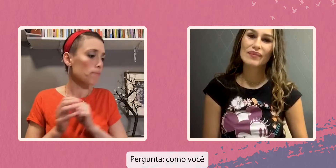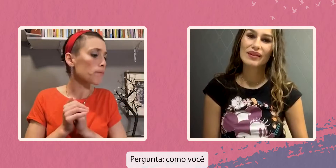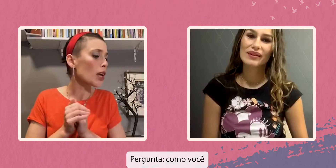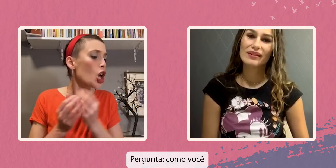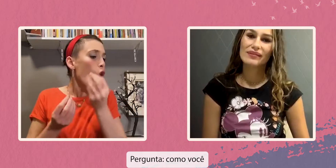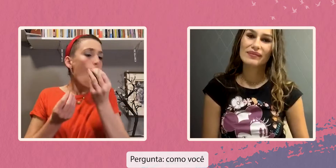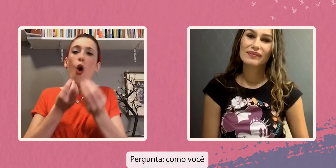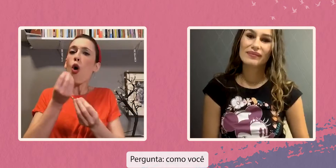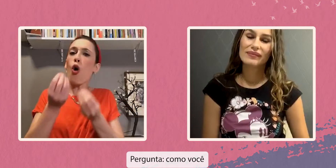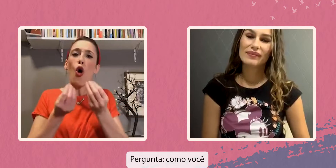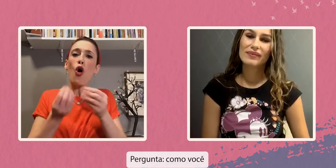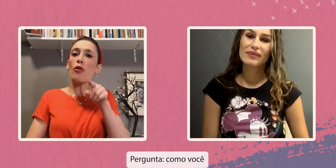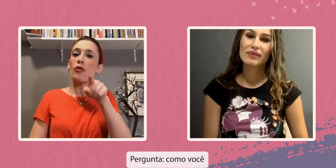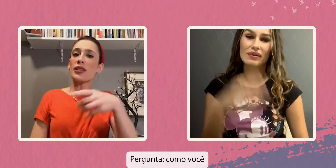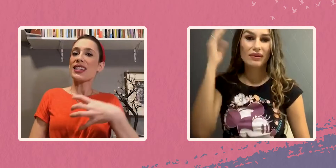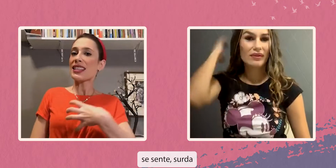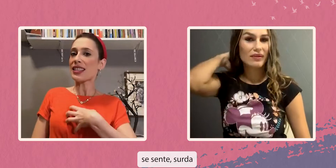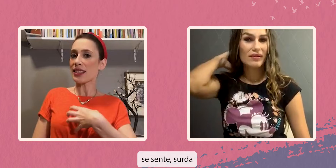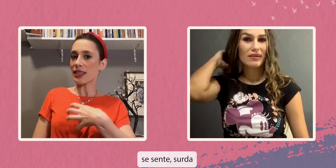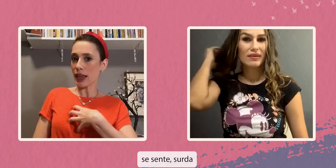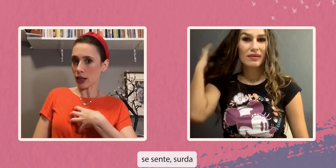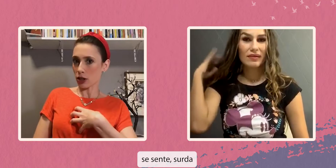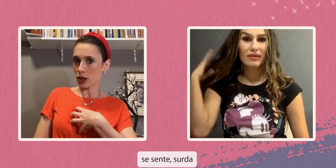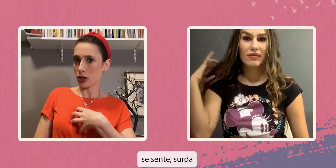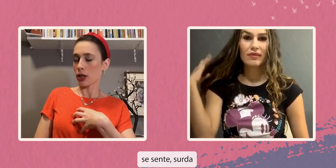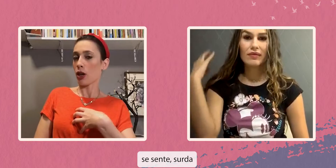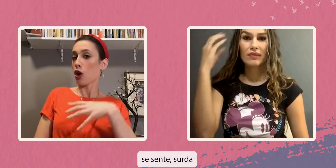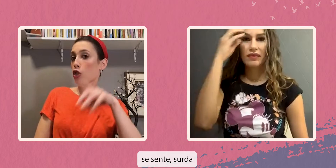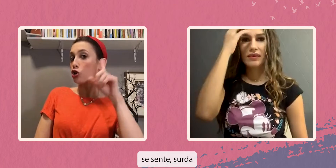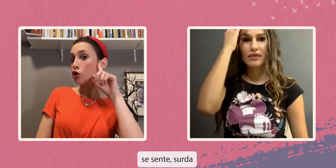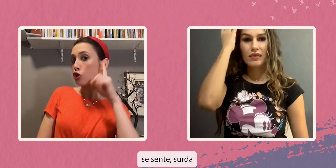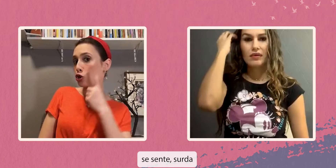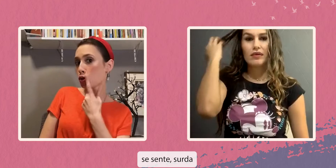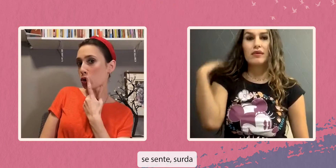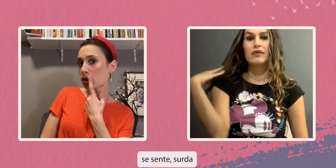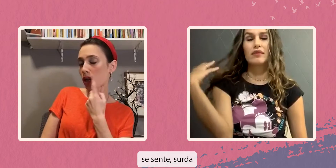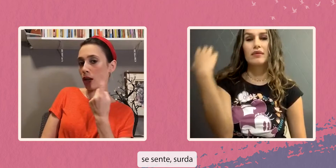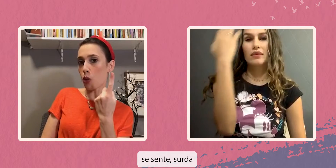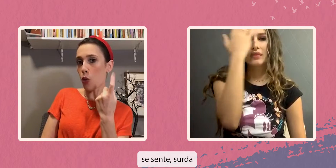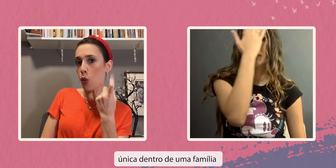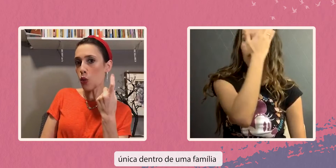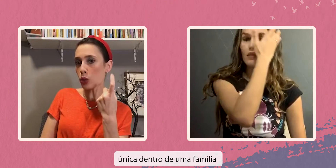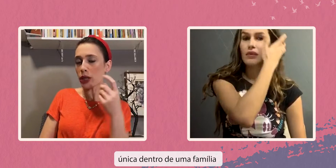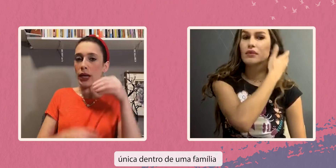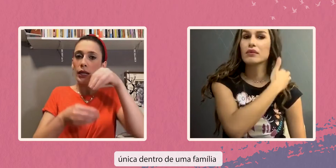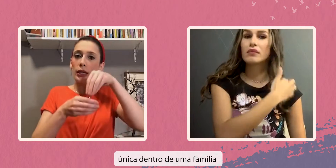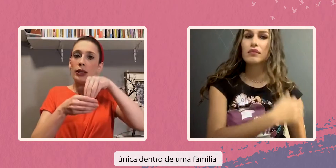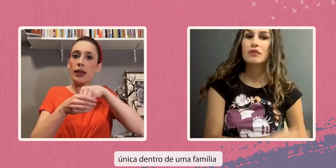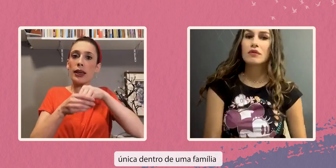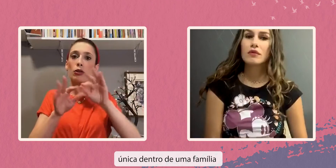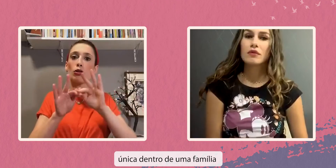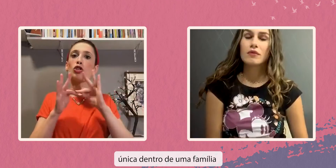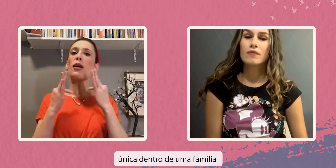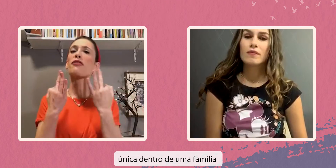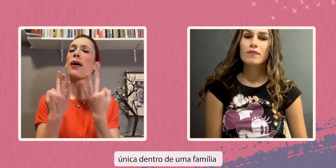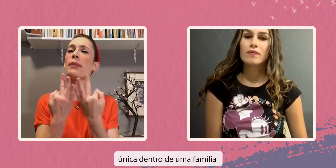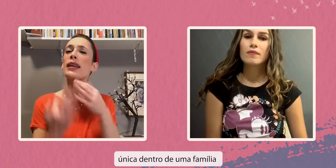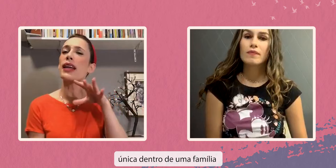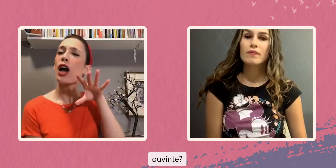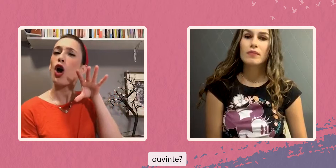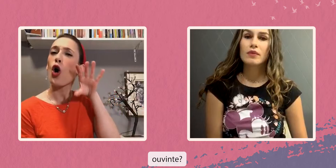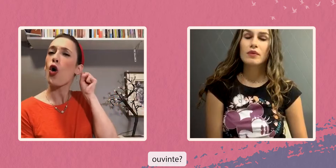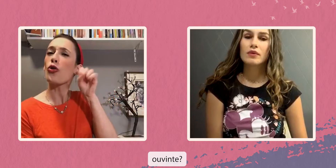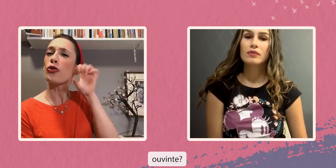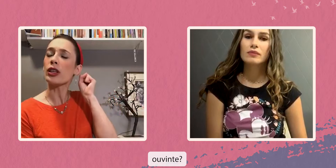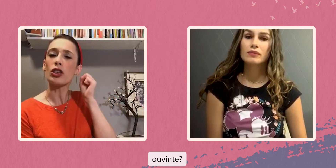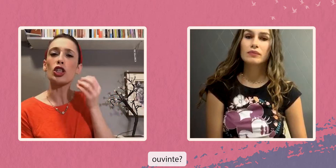Pergunta: como você se sente surda, única, dentro de uma